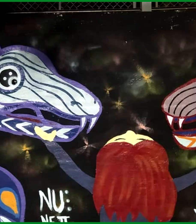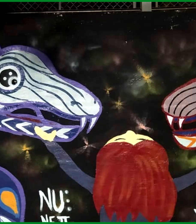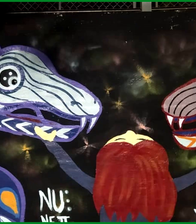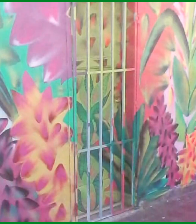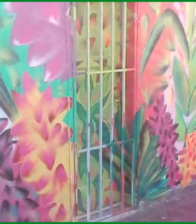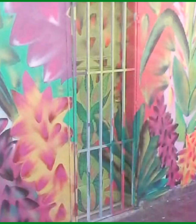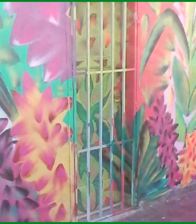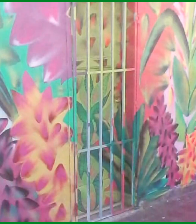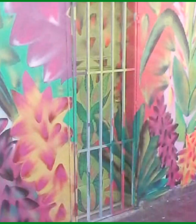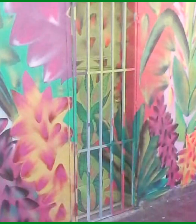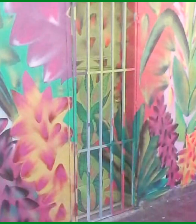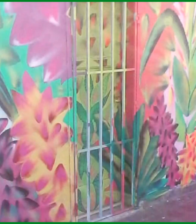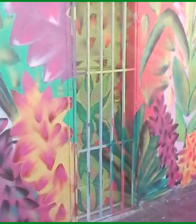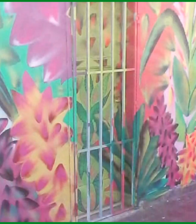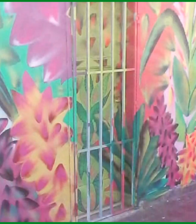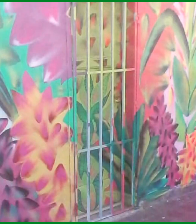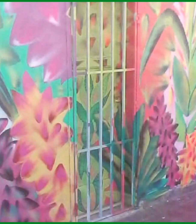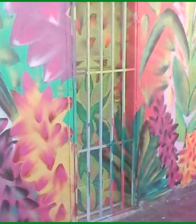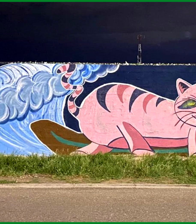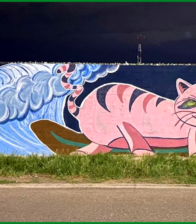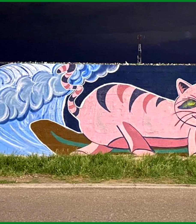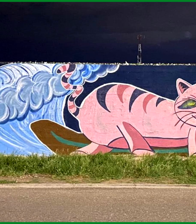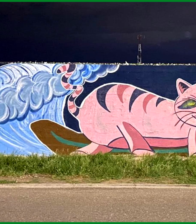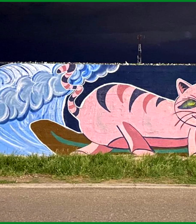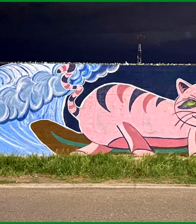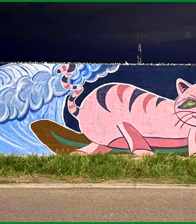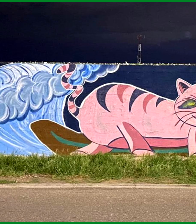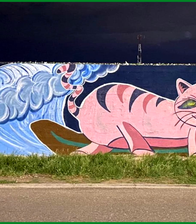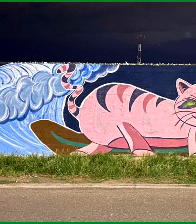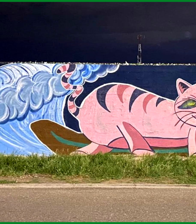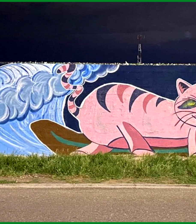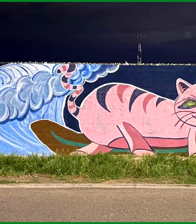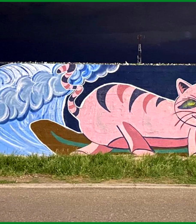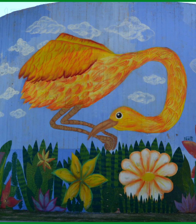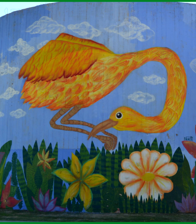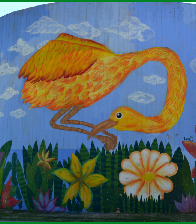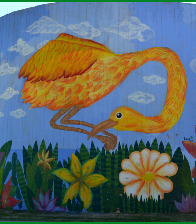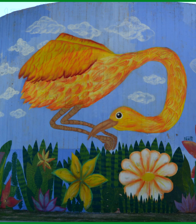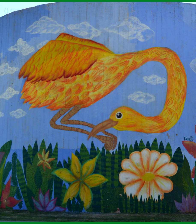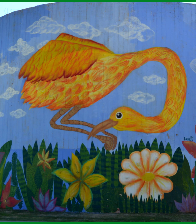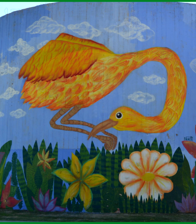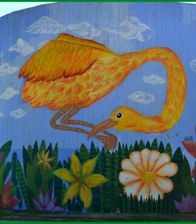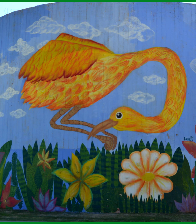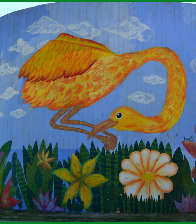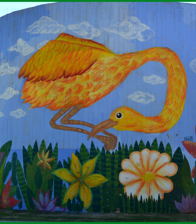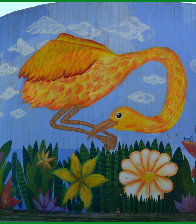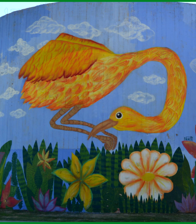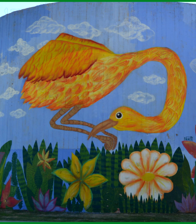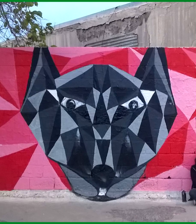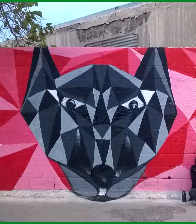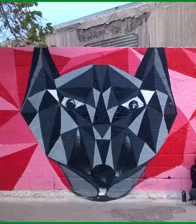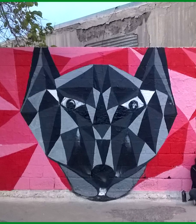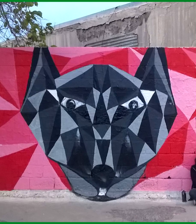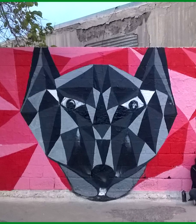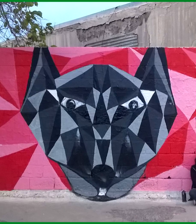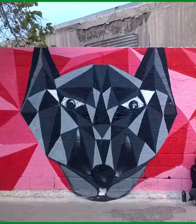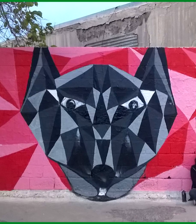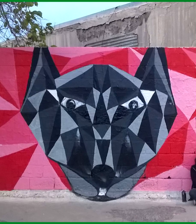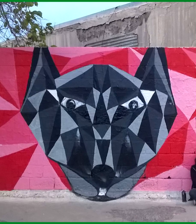generar un nexo con el otro. O sea, el otro, llámese otro artista, colega o el entorno